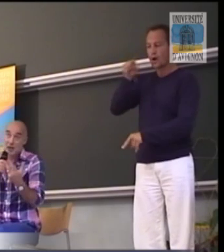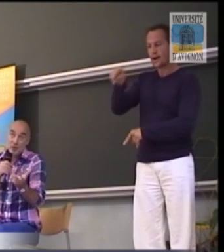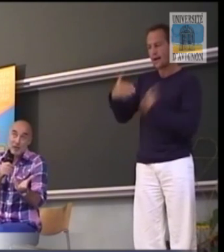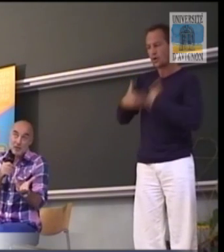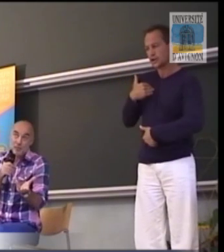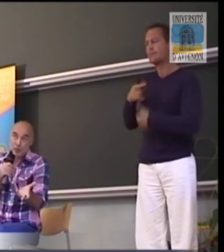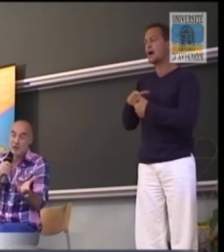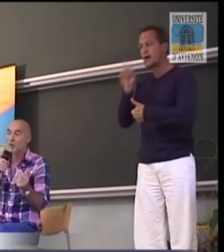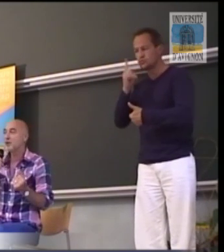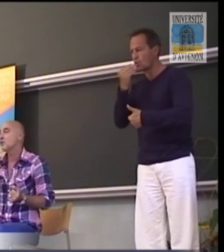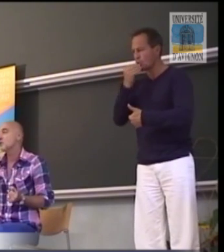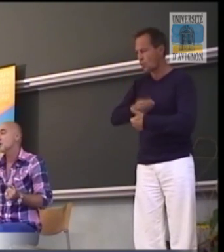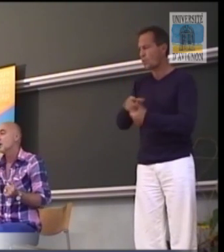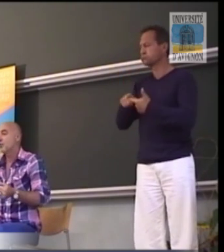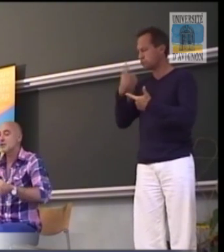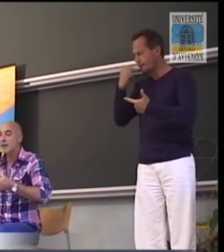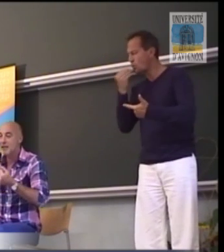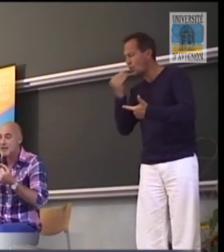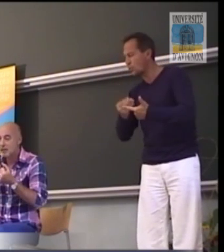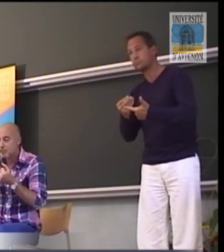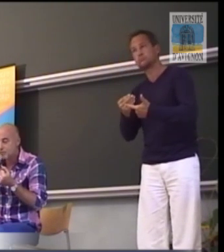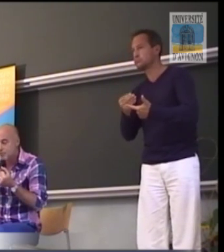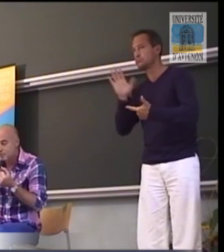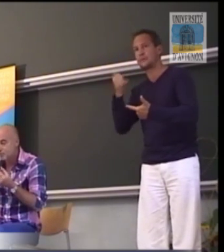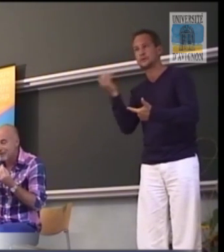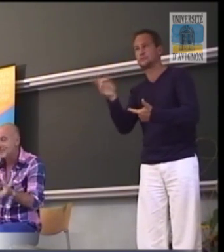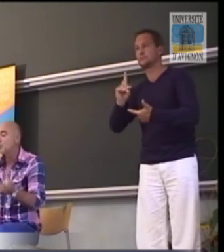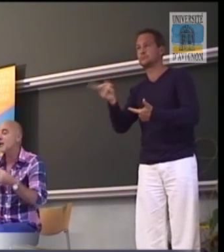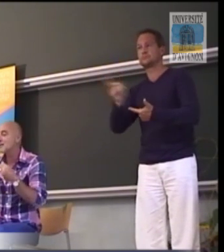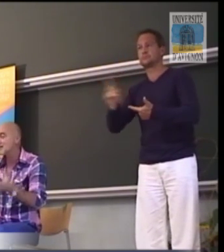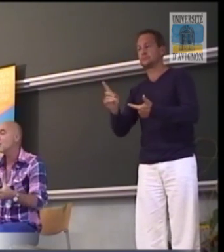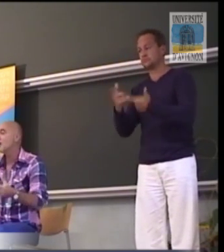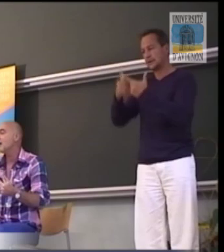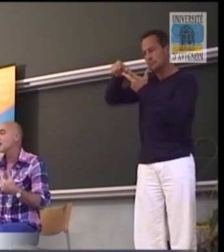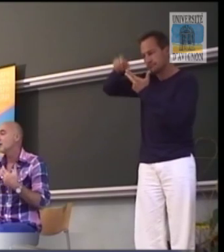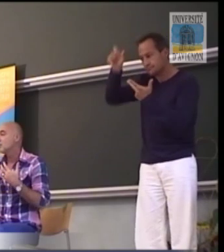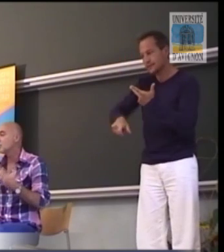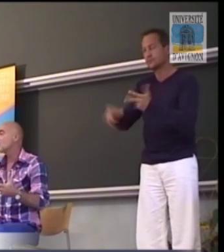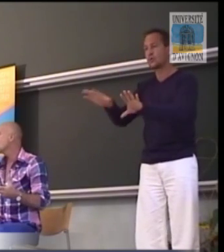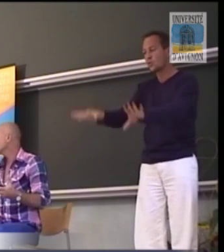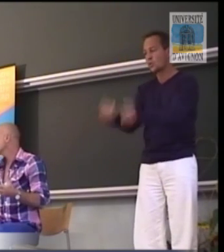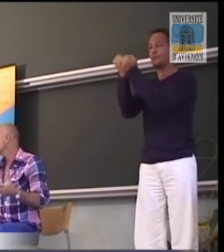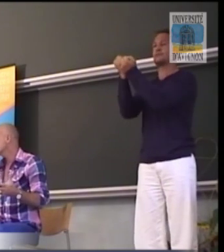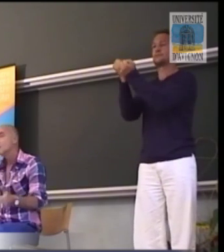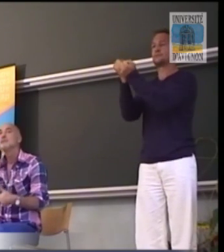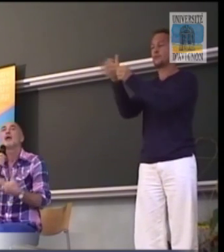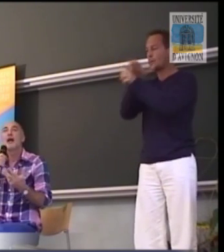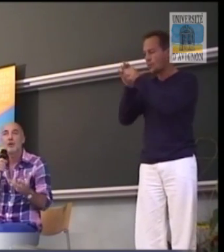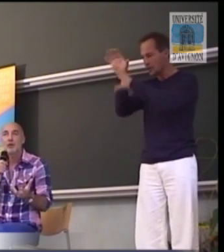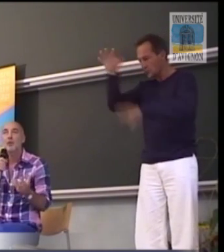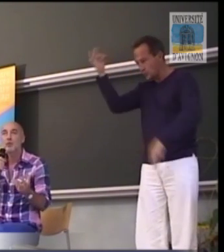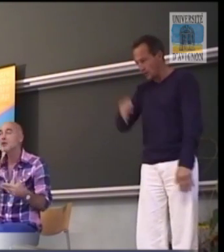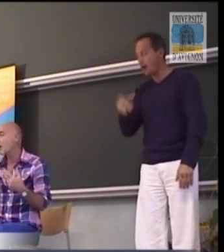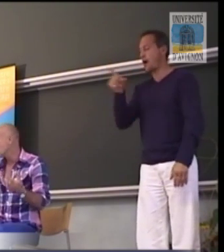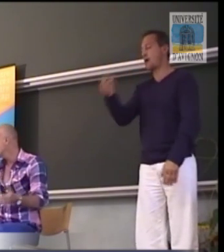on engage une personne pour ses compétences, pour sa manière particulière, singulière de transmettre les choses,